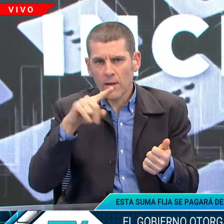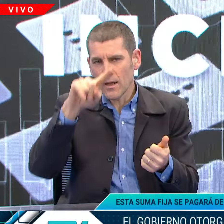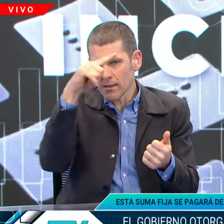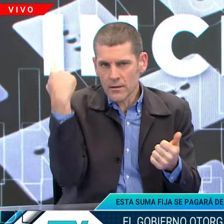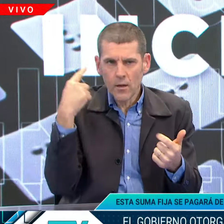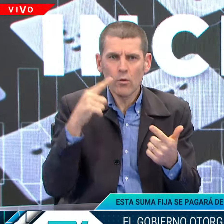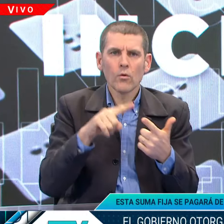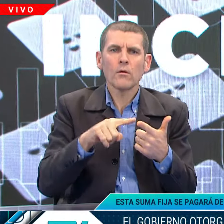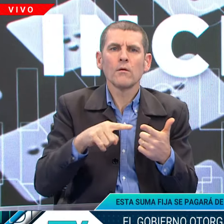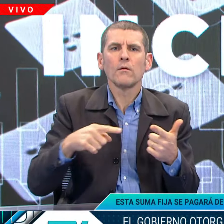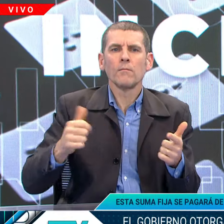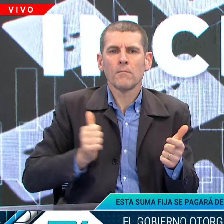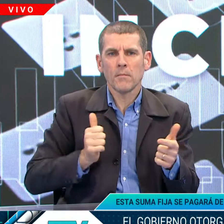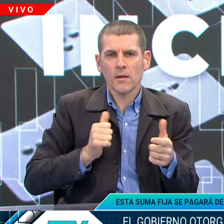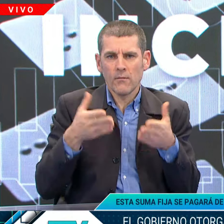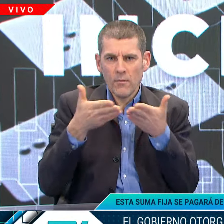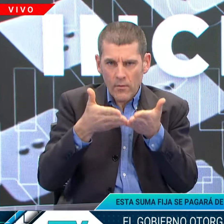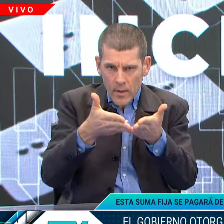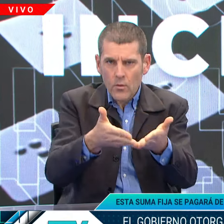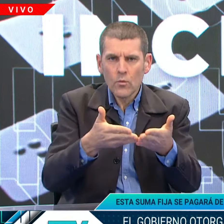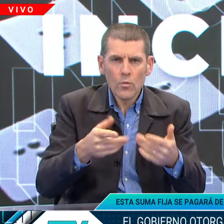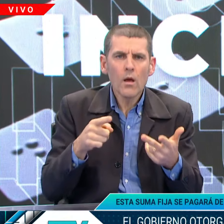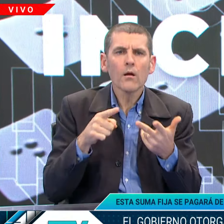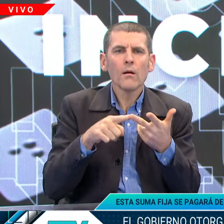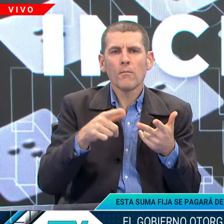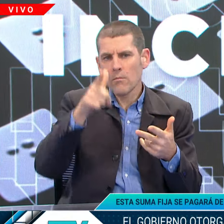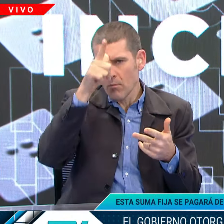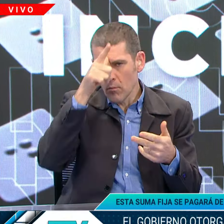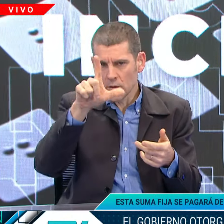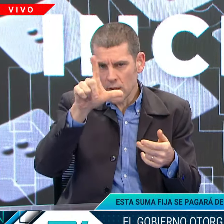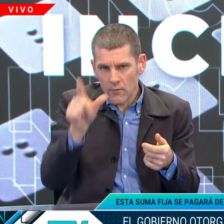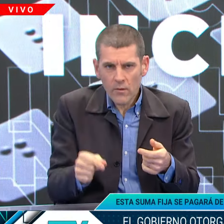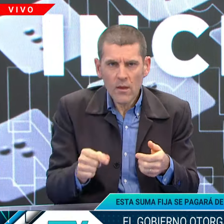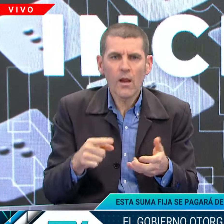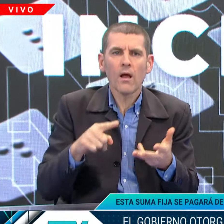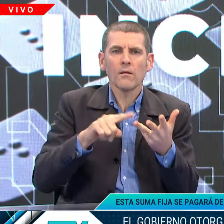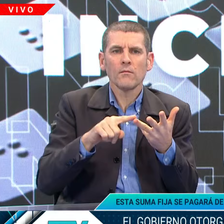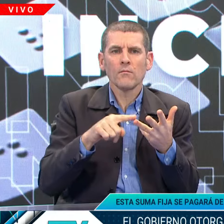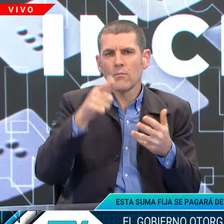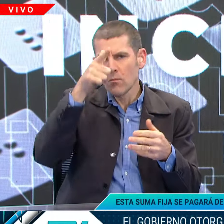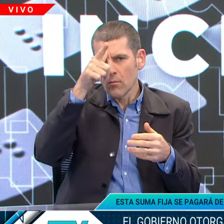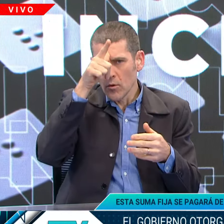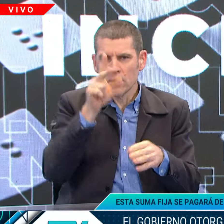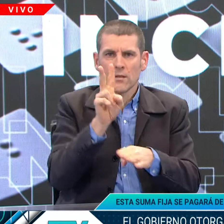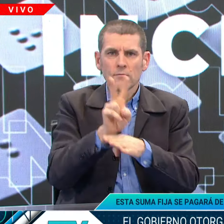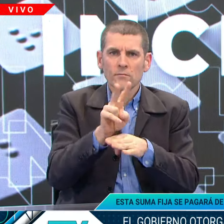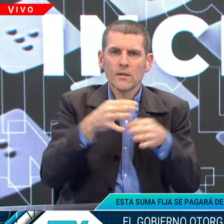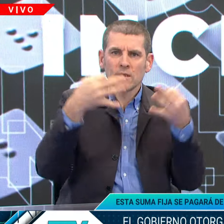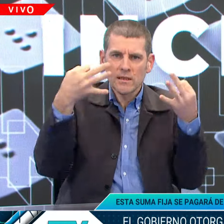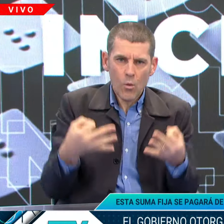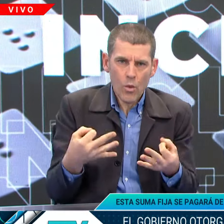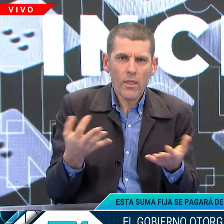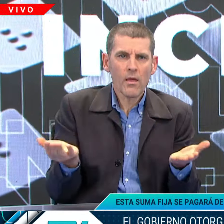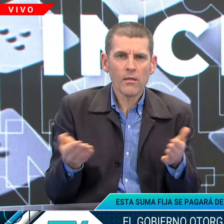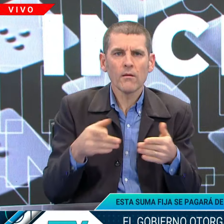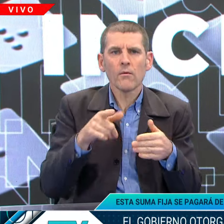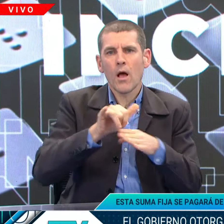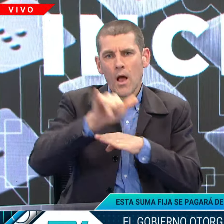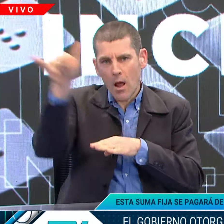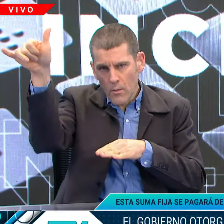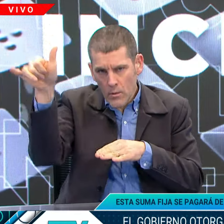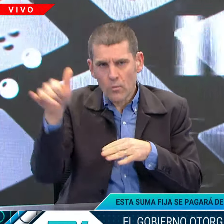Prefectura Naval Argentina, Policía Federal Argentina, Policía de Seguridad Aeroportuaria, Servicio